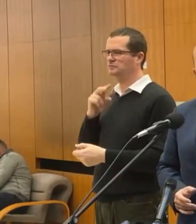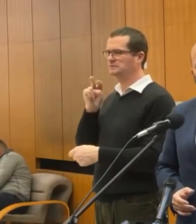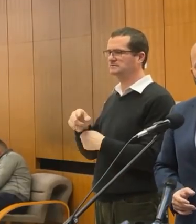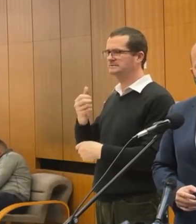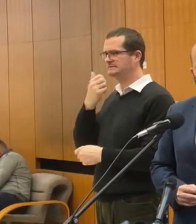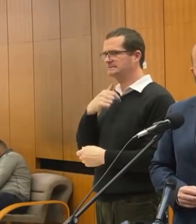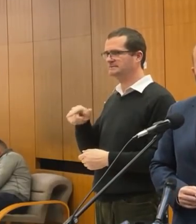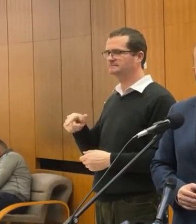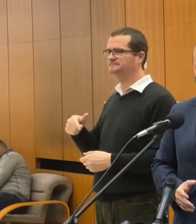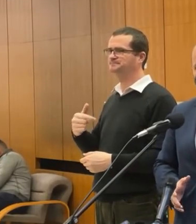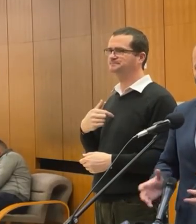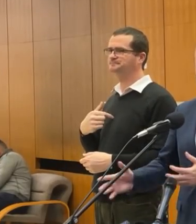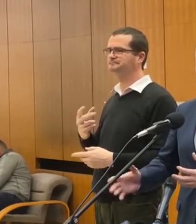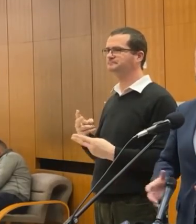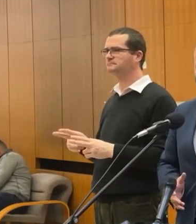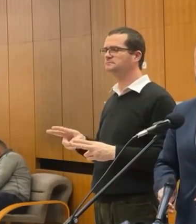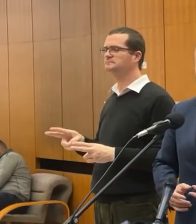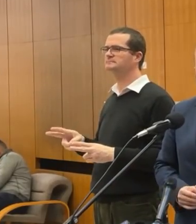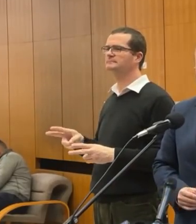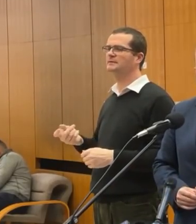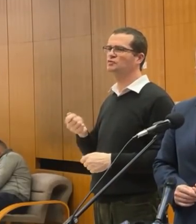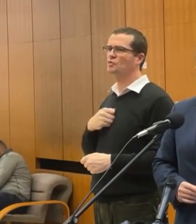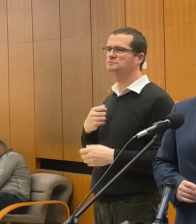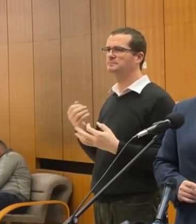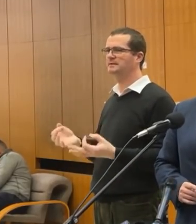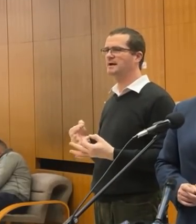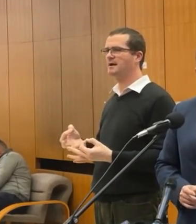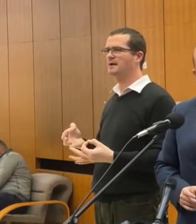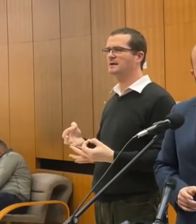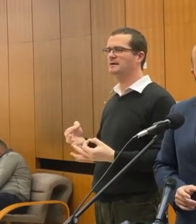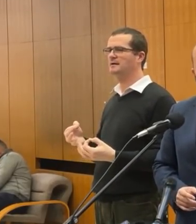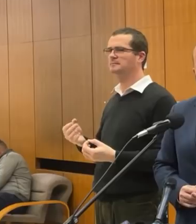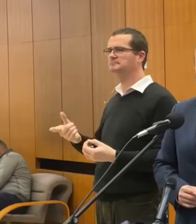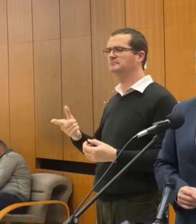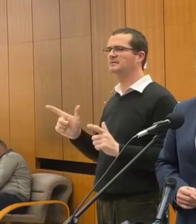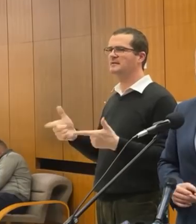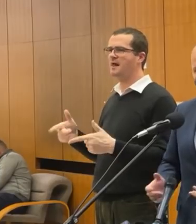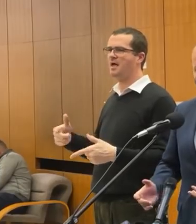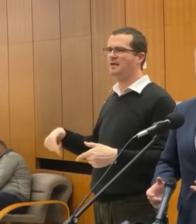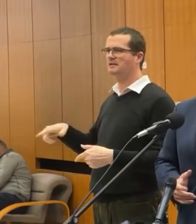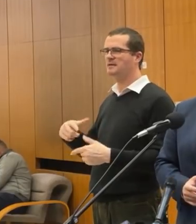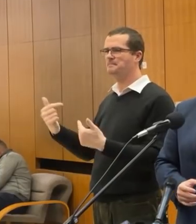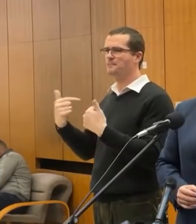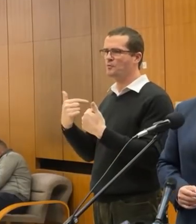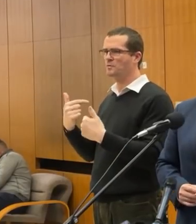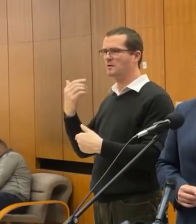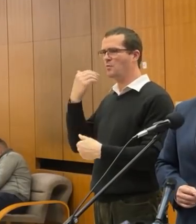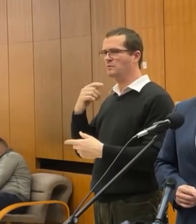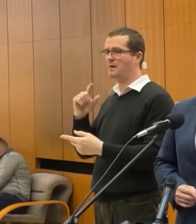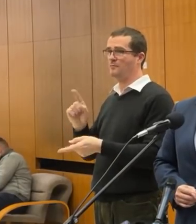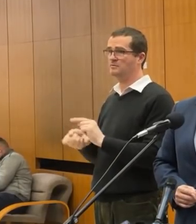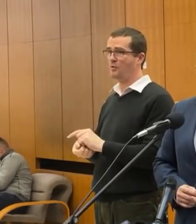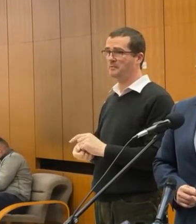nejaké vodítko, ktoré pre nás slúži možno na získanie nejakých tendencií, aj z hľadiska podpory obyvateľstva, alebo